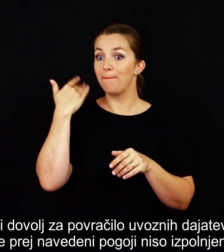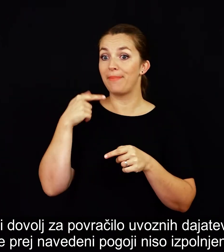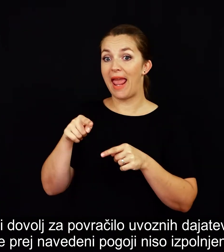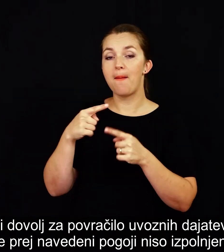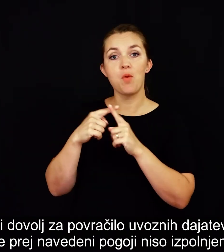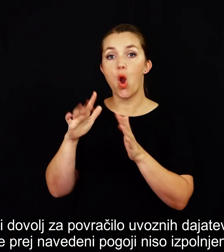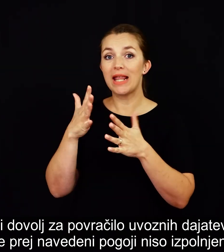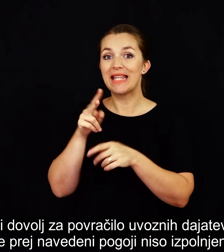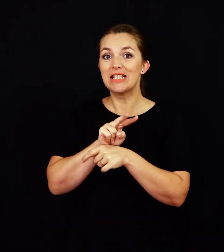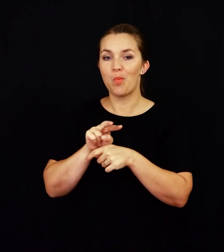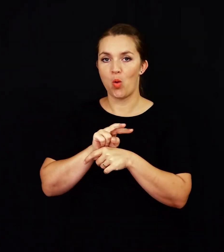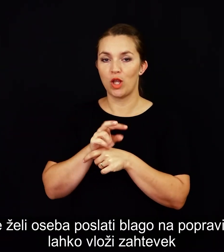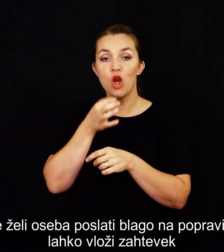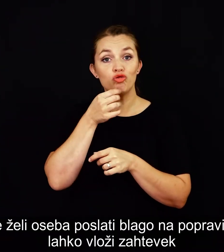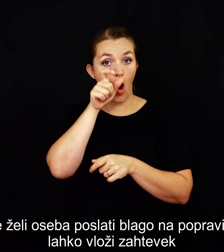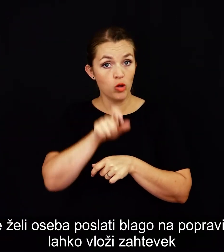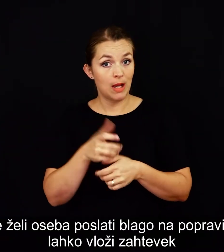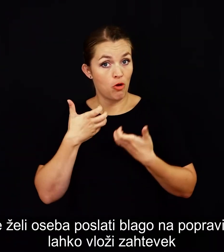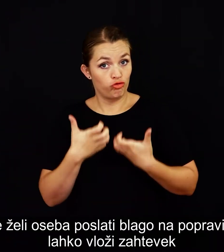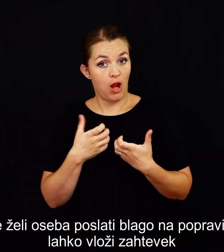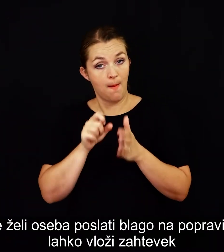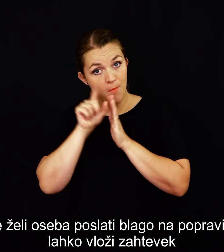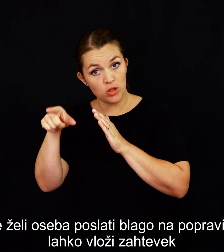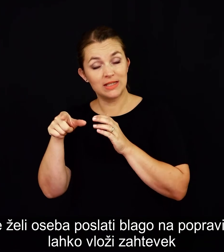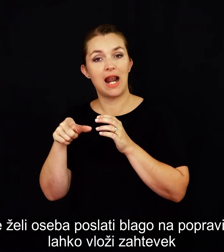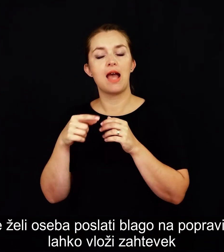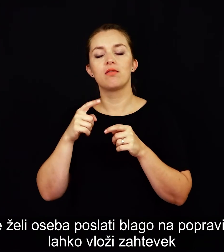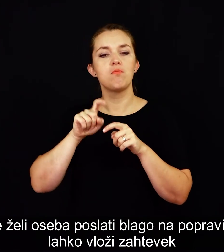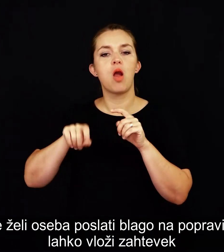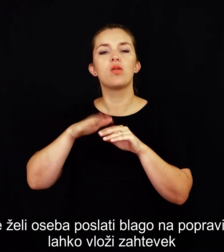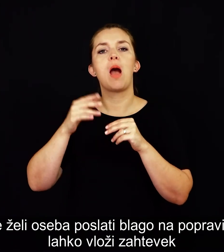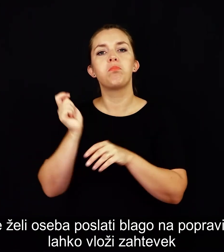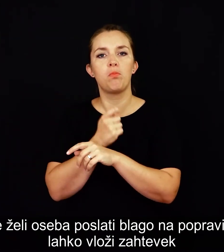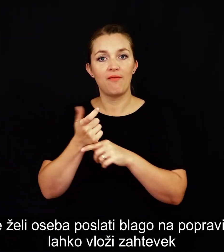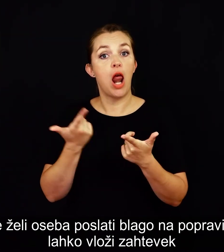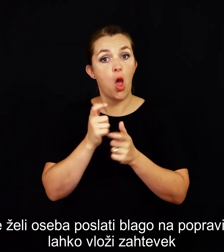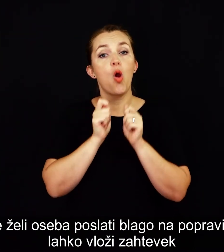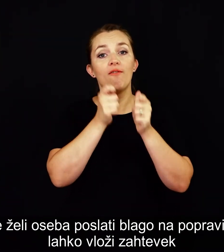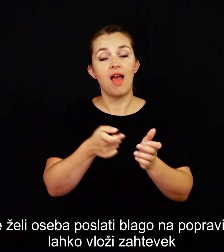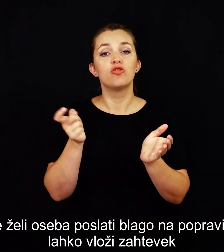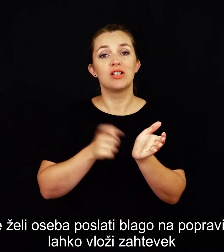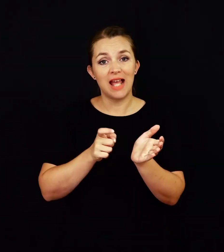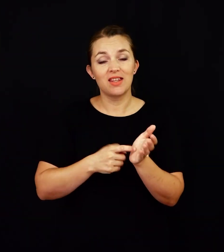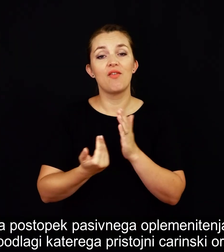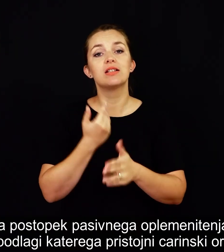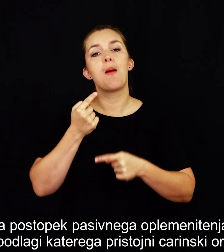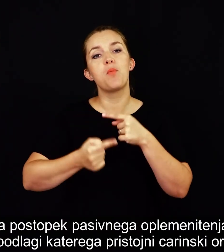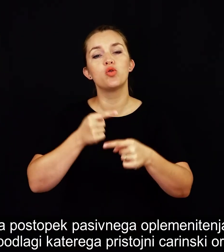izpolnjeni. Če želi oseba poslati blago na popravilo, lahko vloži zahtevek za postopek